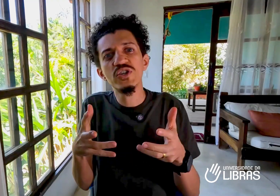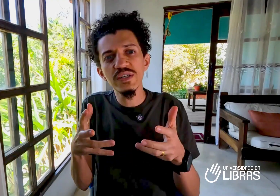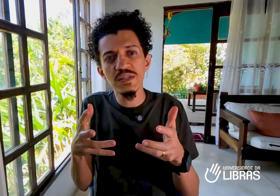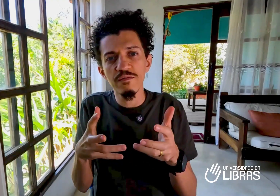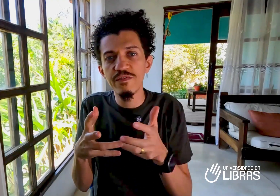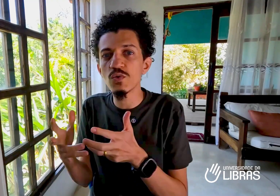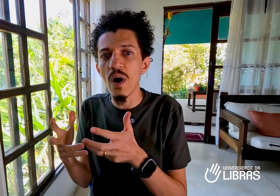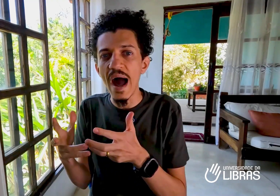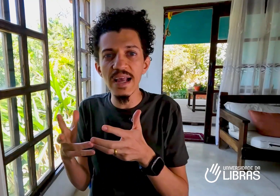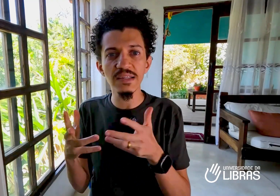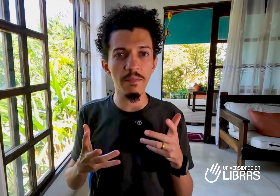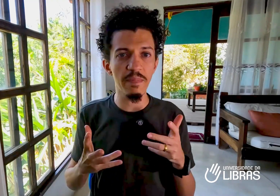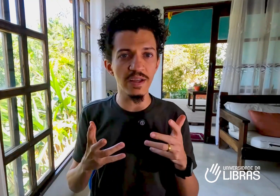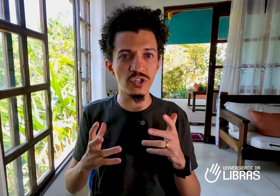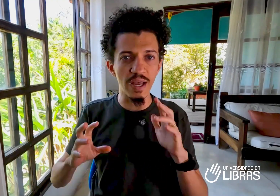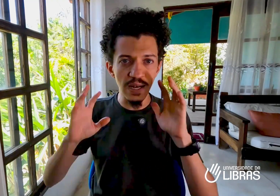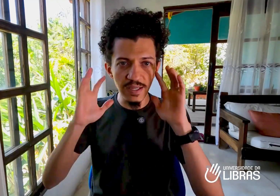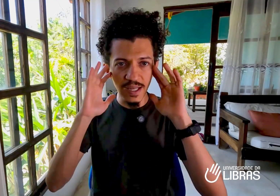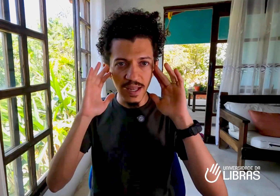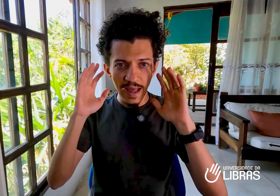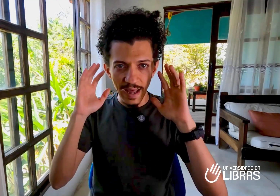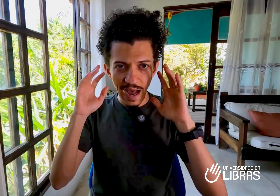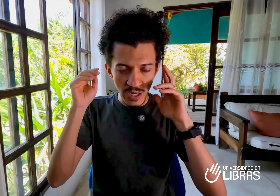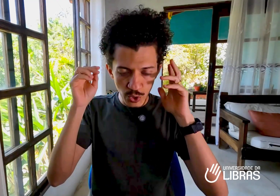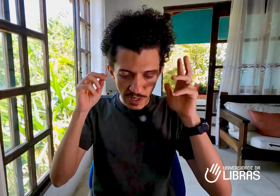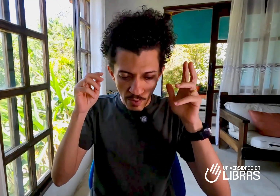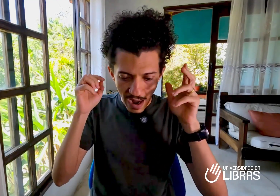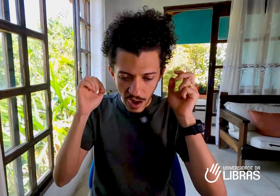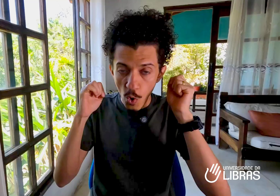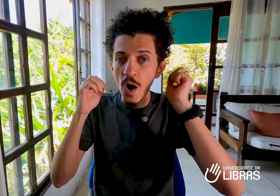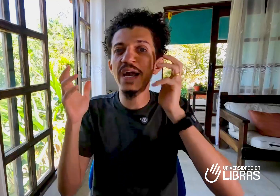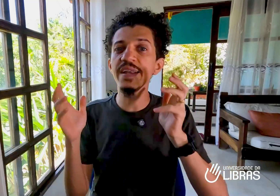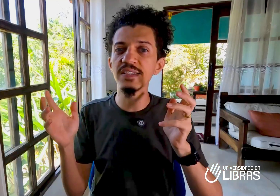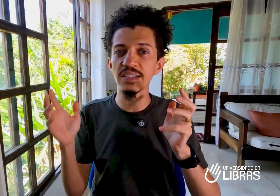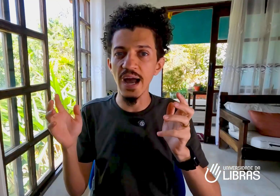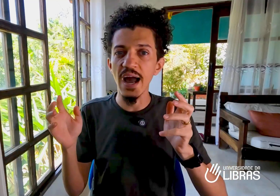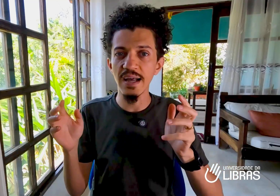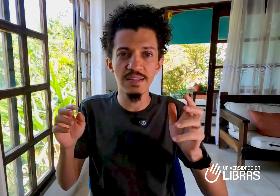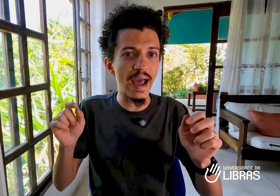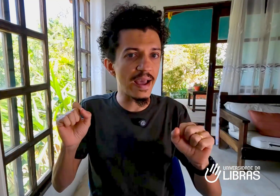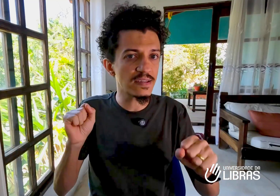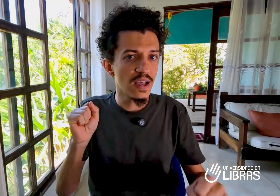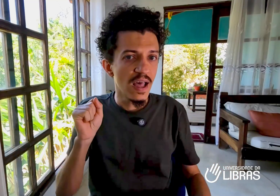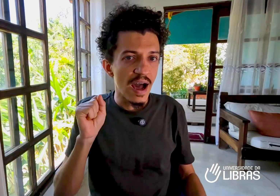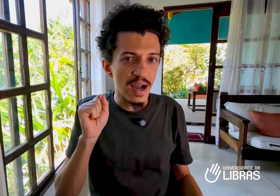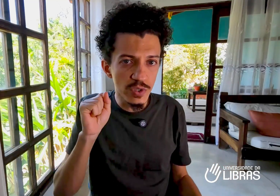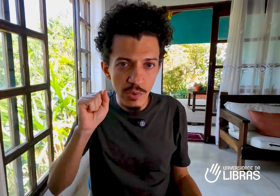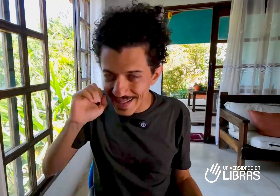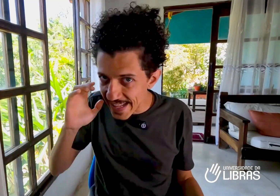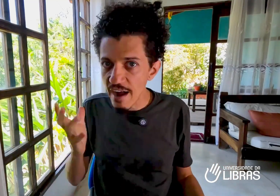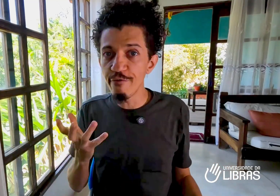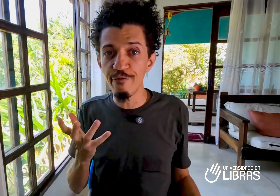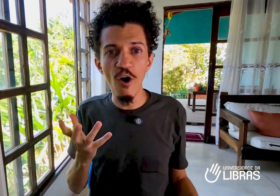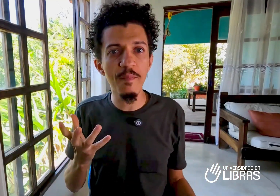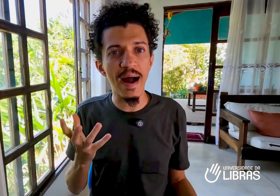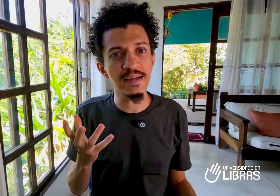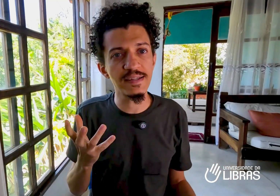moldes visuais na mente. Eles ajudam a organizar as ideias, ajudam a dar forma às